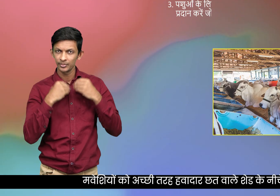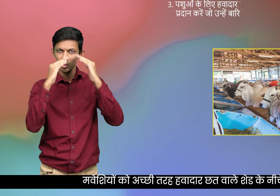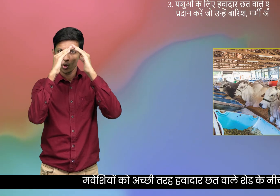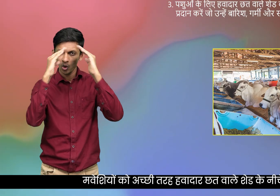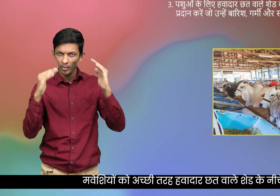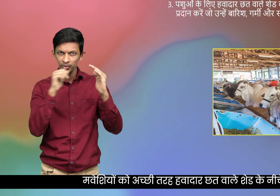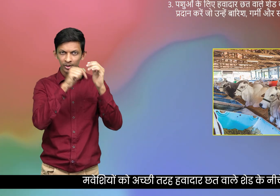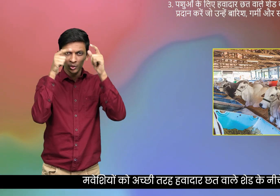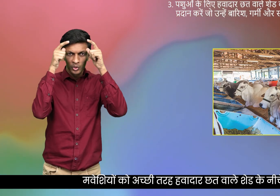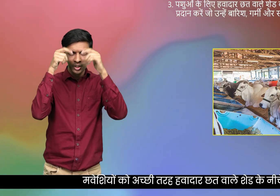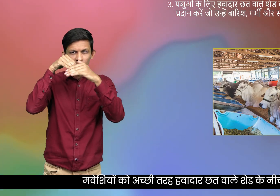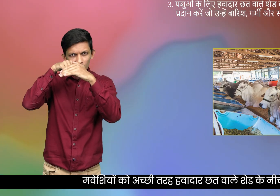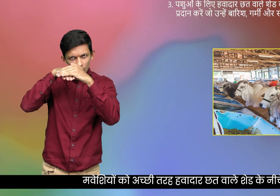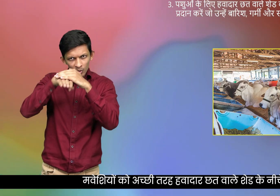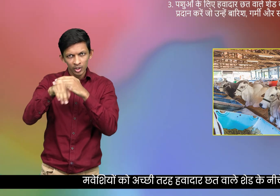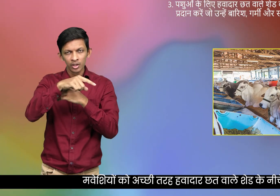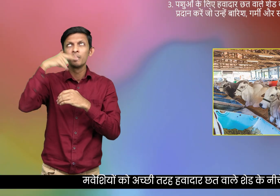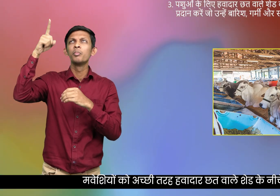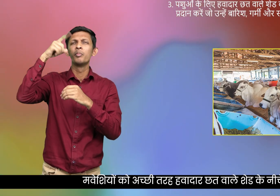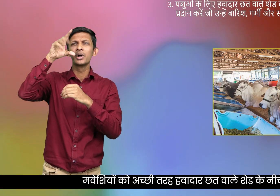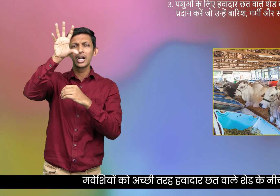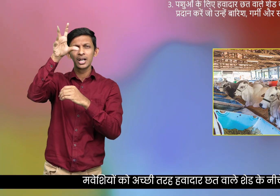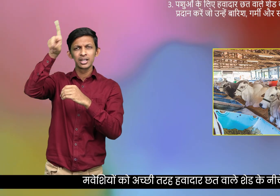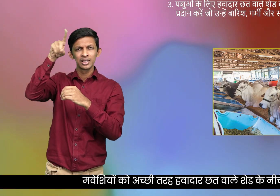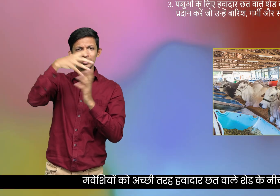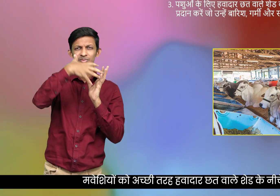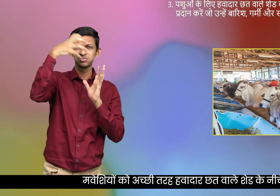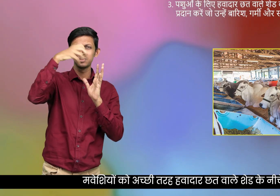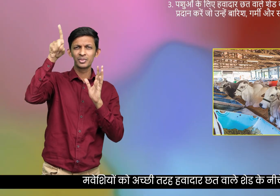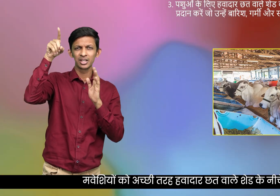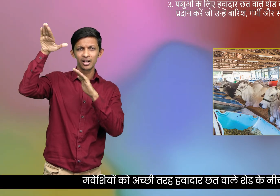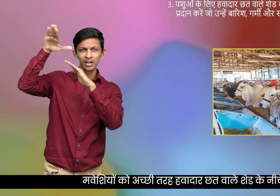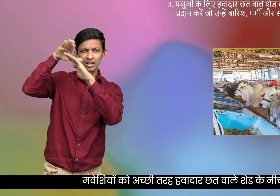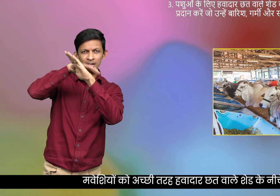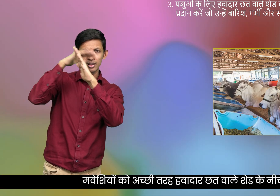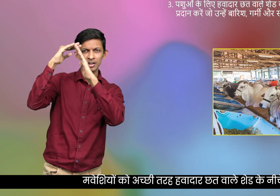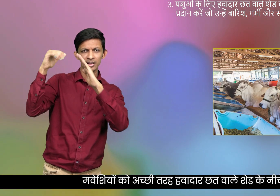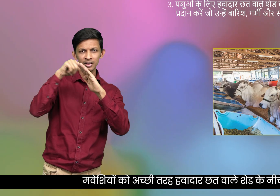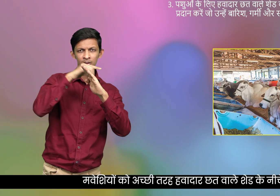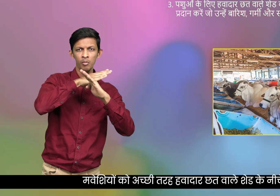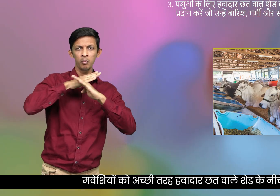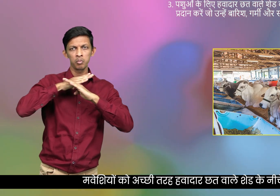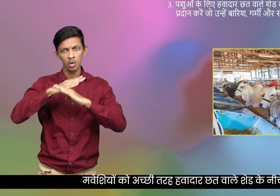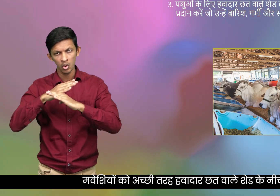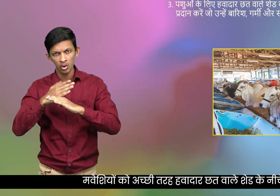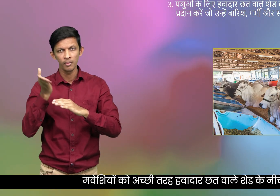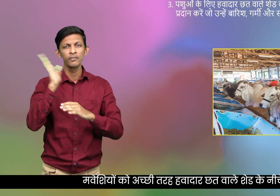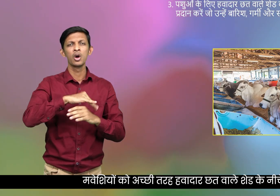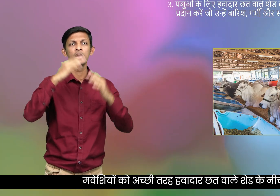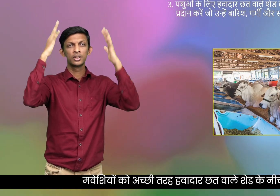तीसरा, मवेशियों को अच्छी तरह हवादार छत वाले शेड के नीचे आश्रय प्रदान करें,